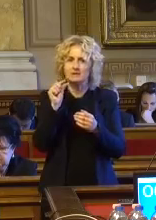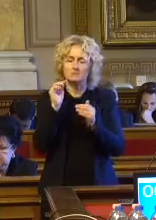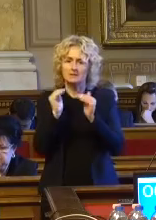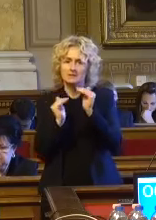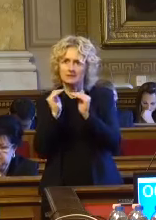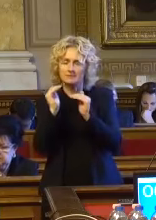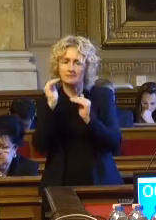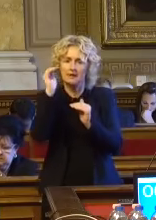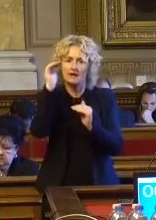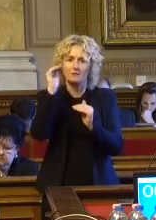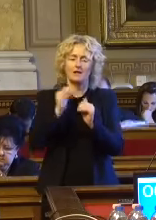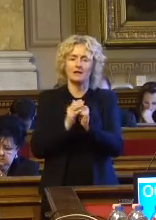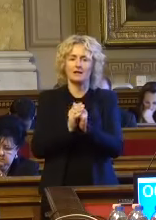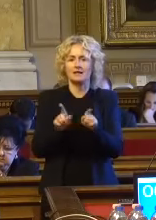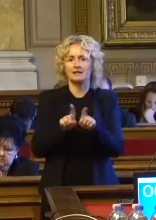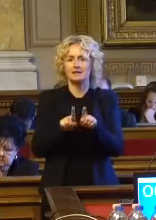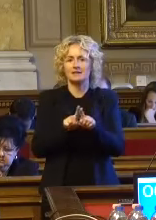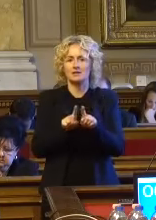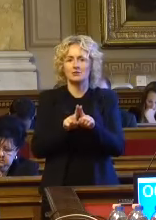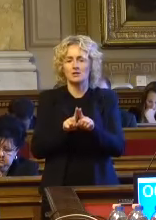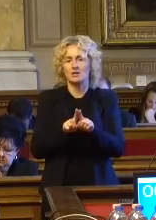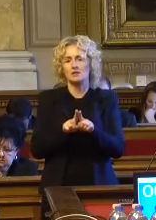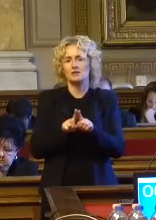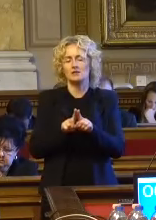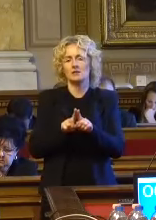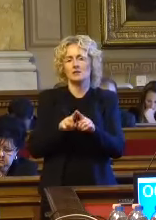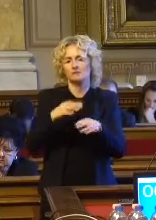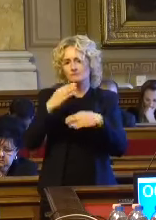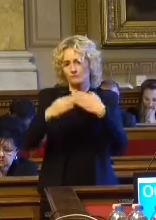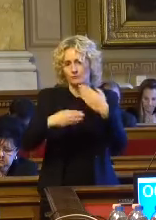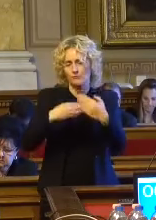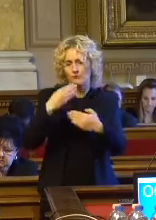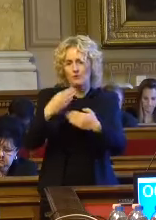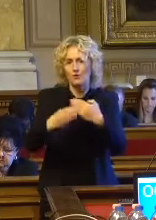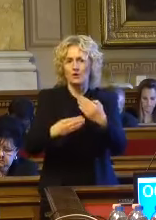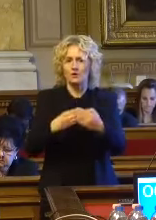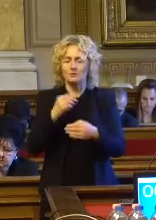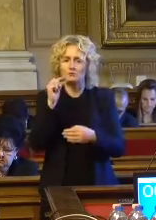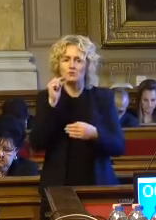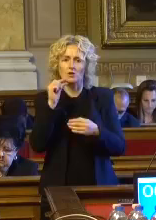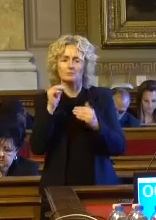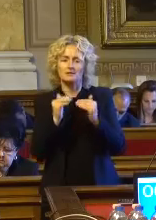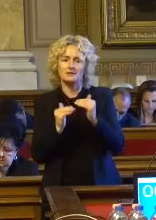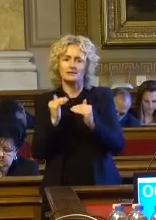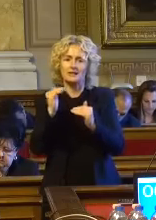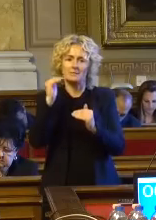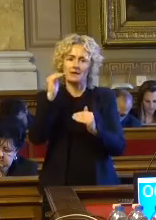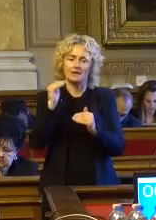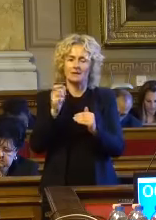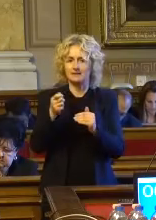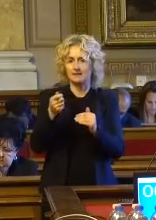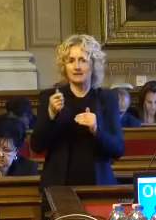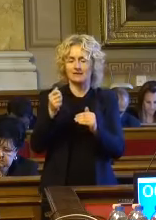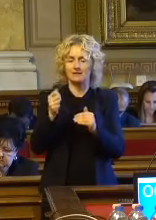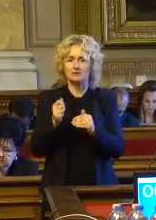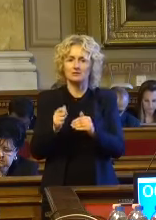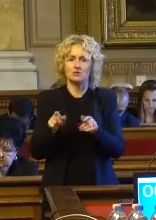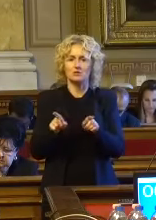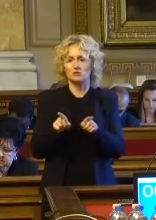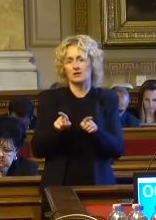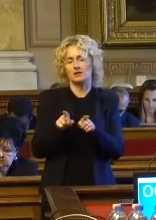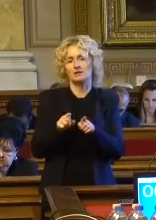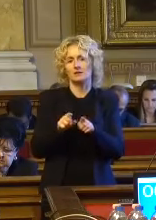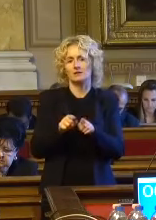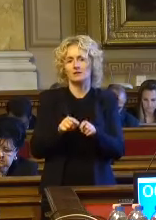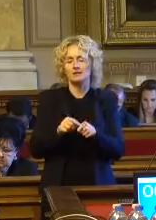hogy évekig parlagon hagyjuk az árakat, nem változtatunk rajta, és 3 vagy 4 év múlva áll elő egy